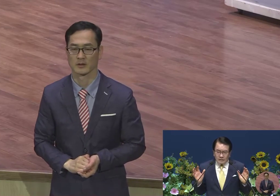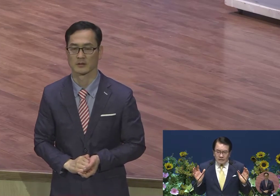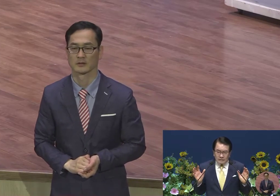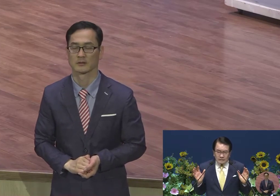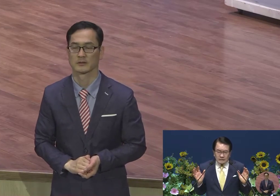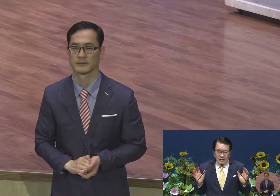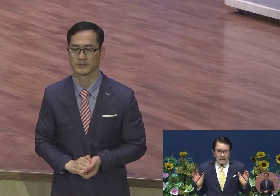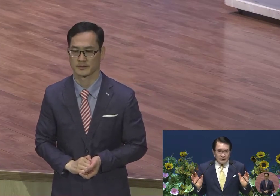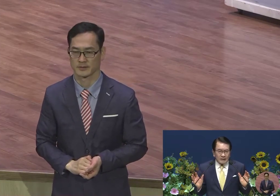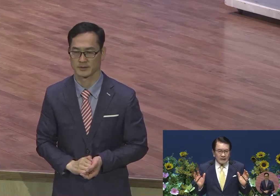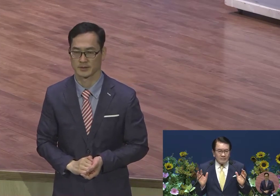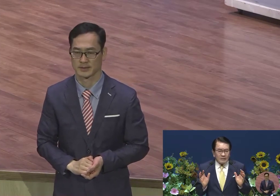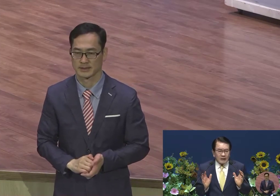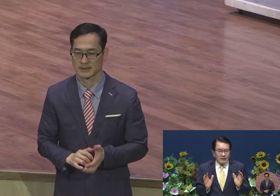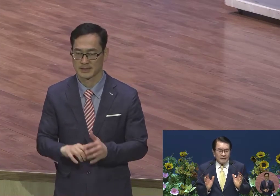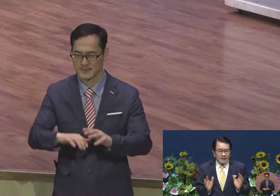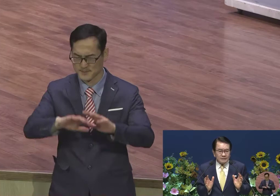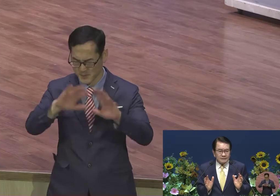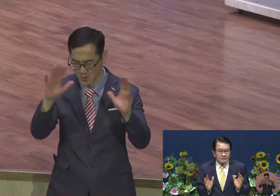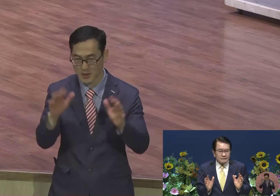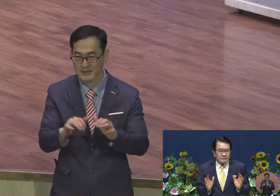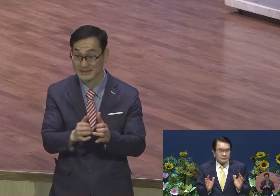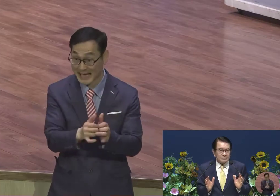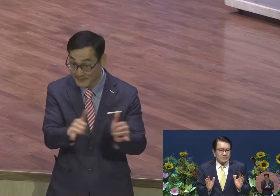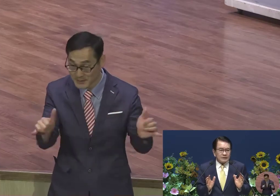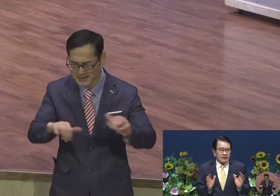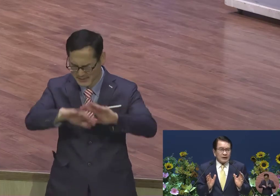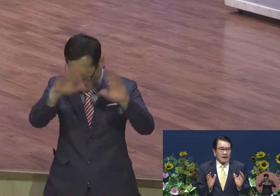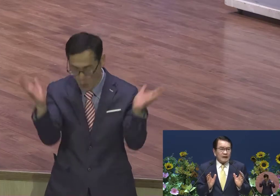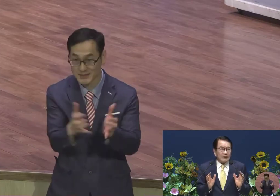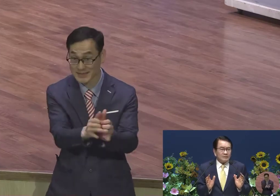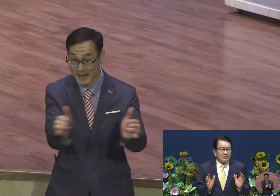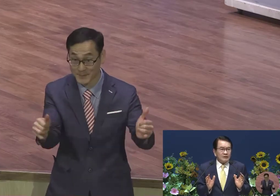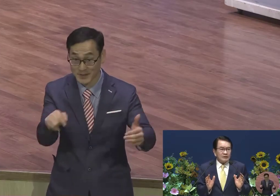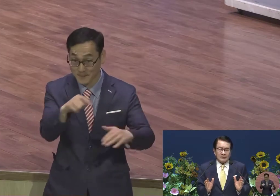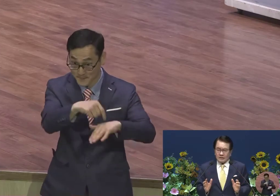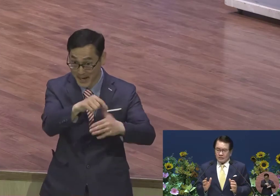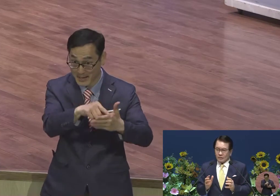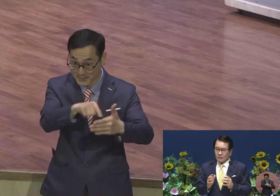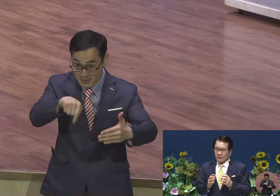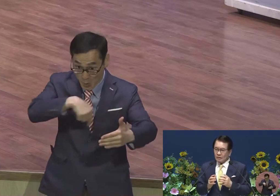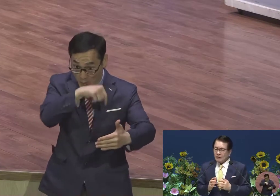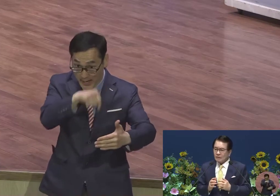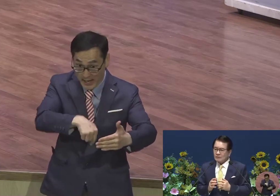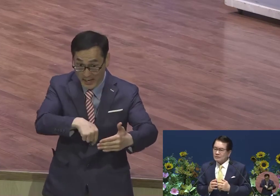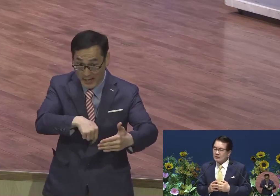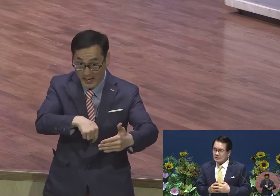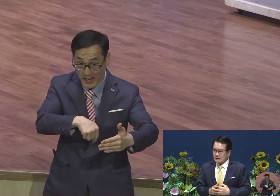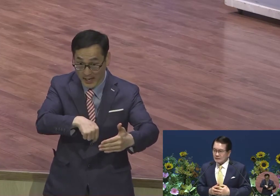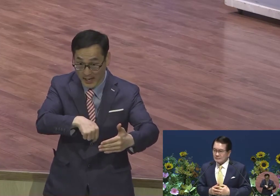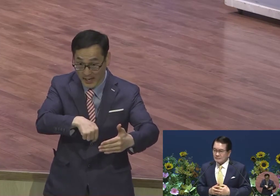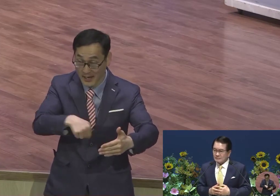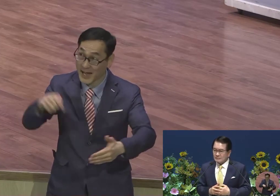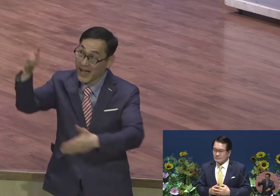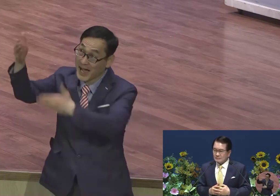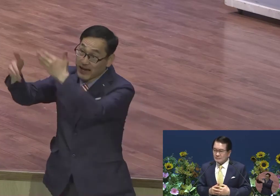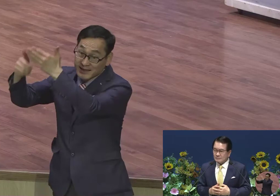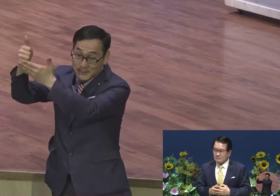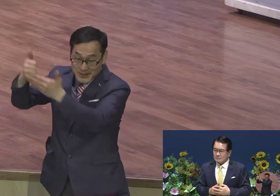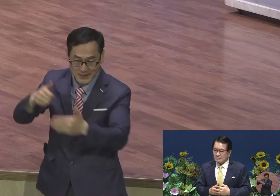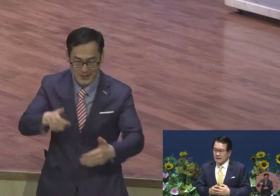모든 사람의 마음에는 하나님이 공허를 넣어놨다